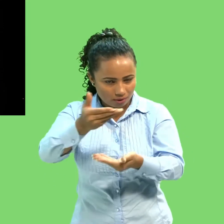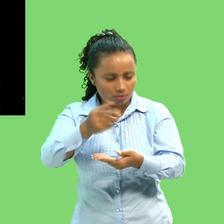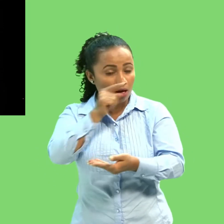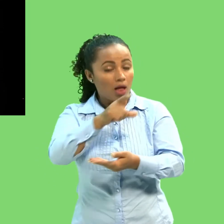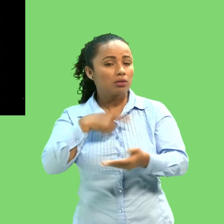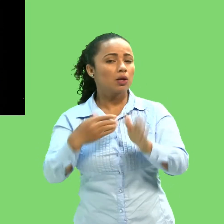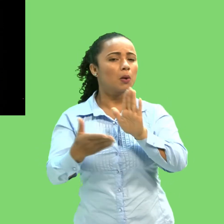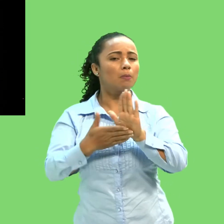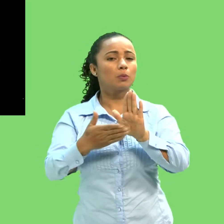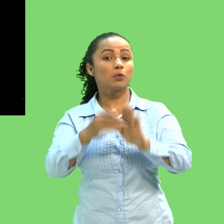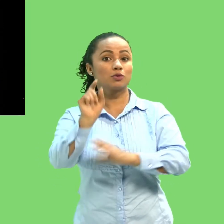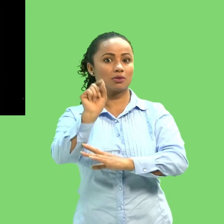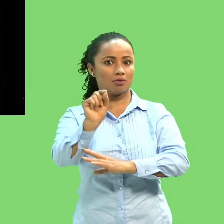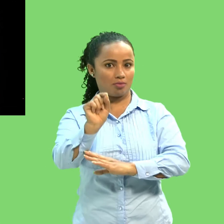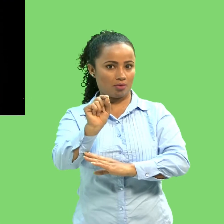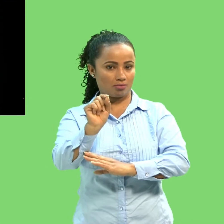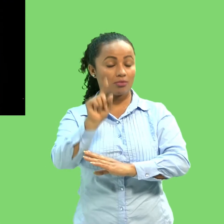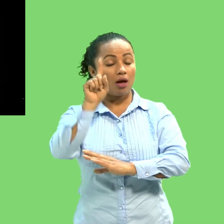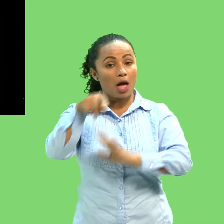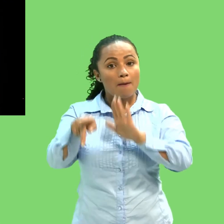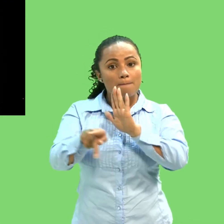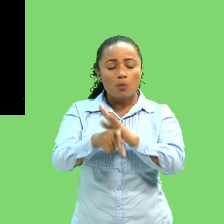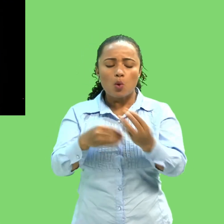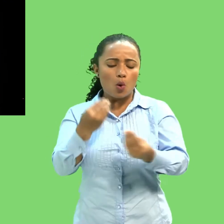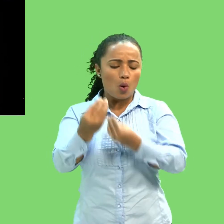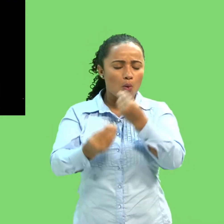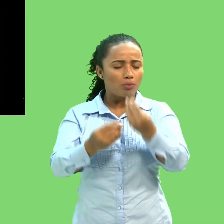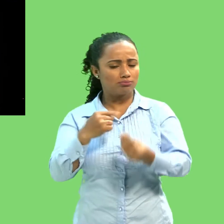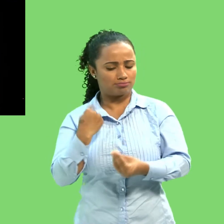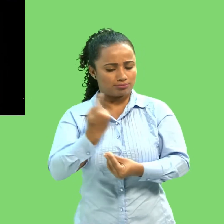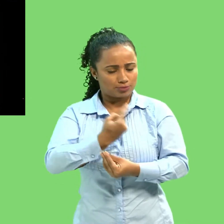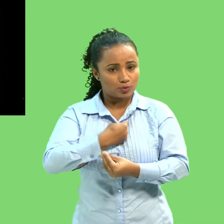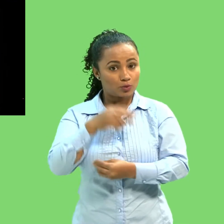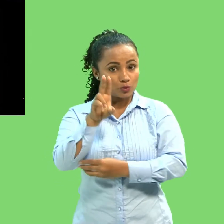se refere ao uso